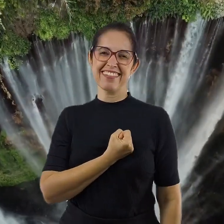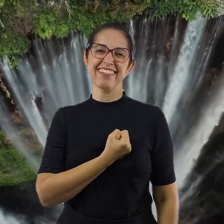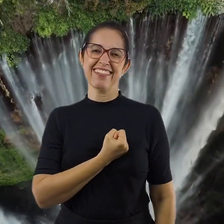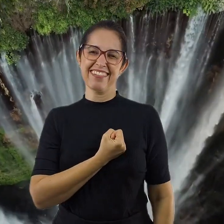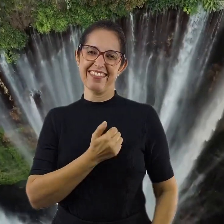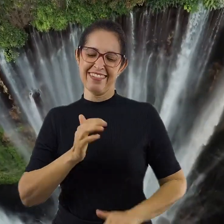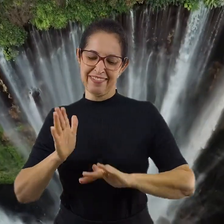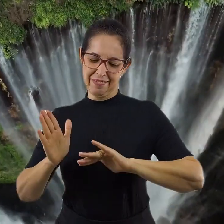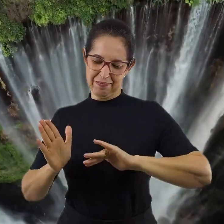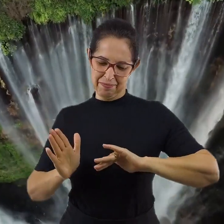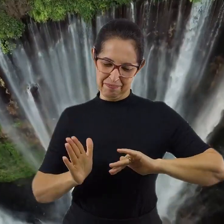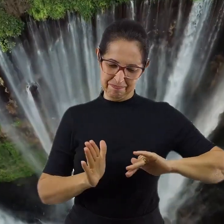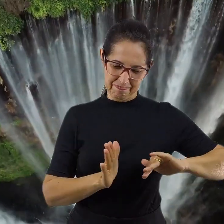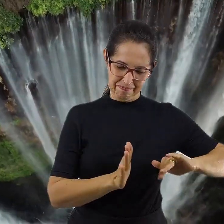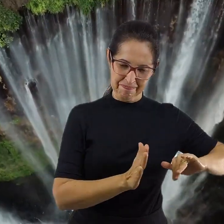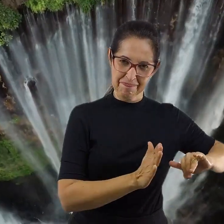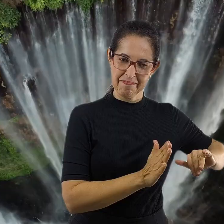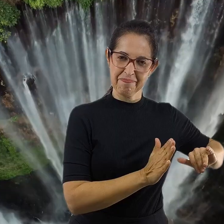Meus irmãos,